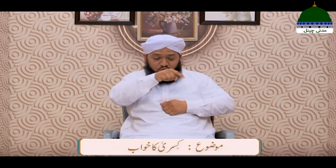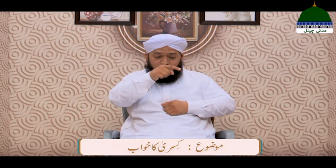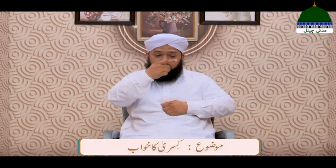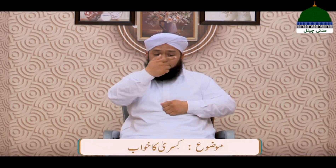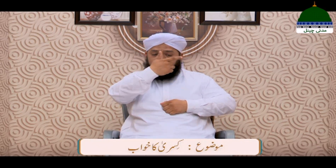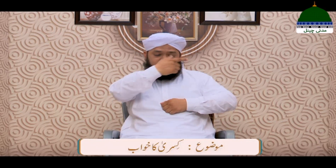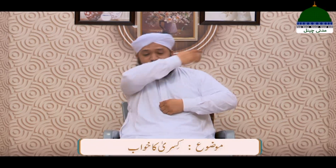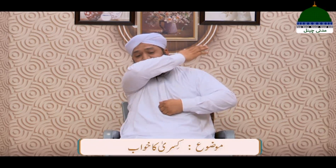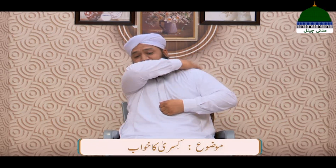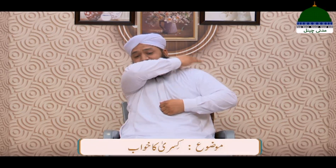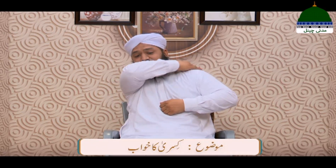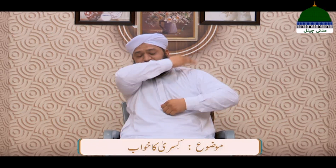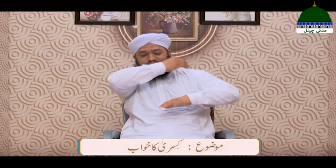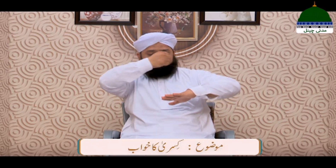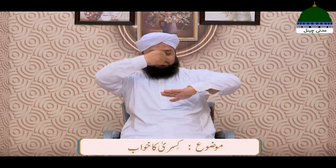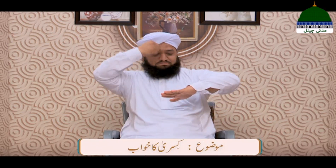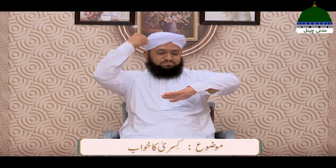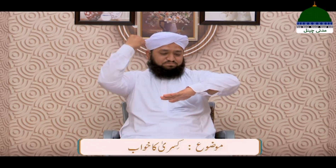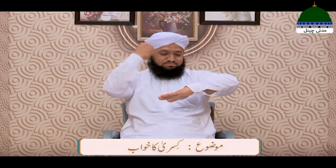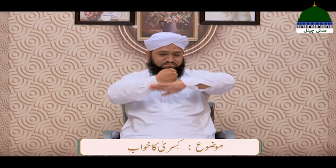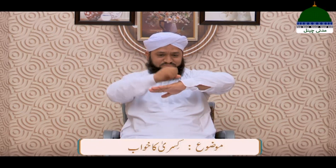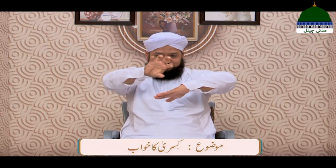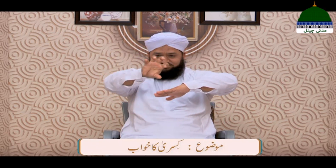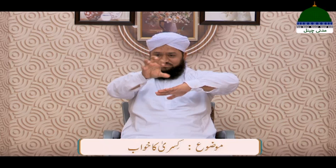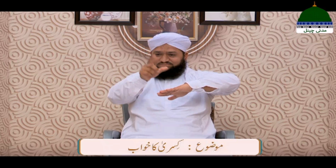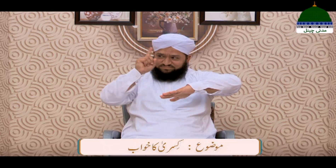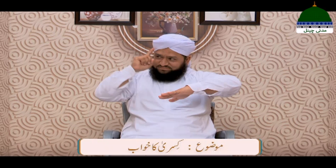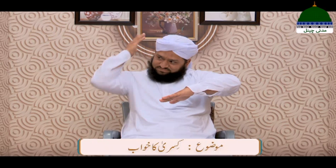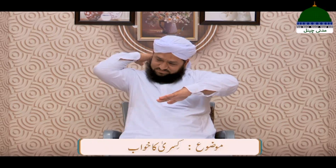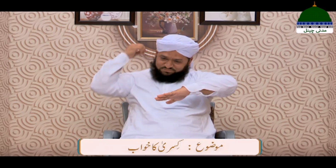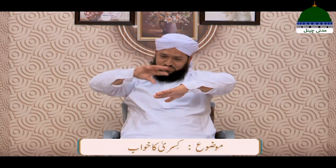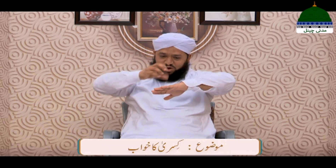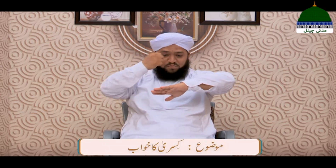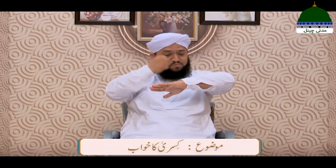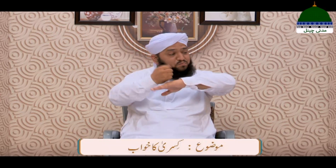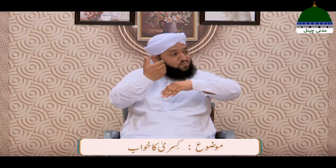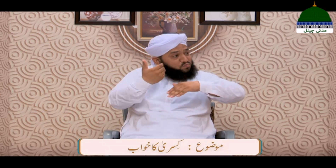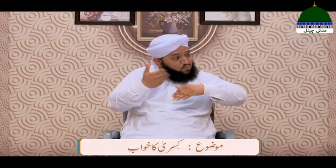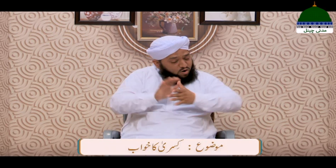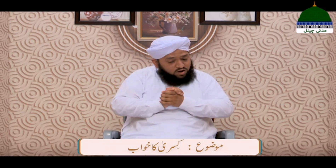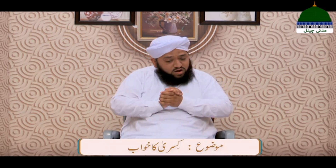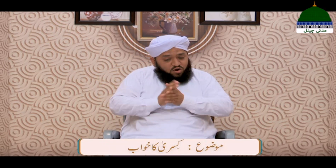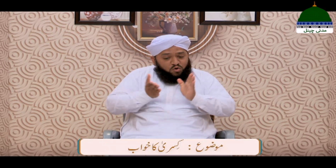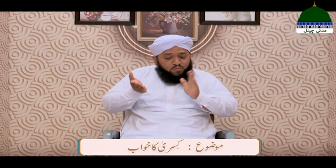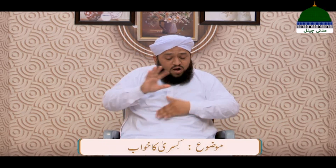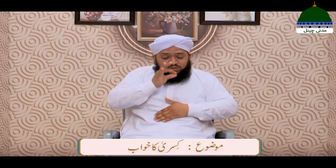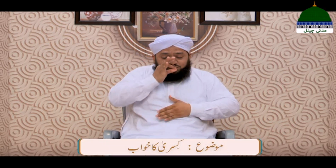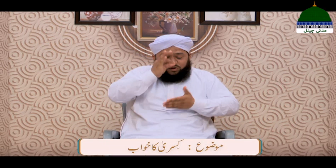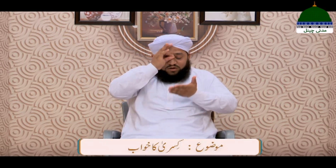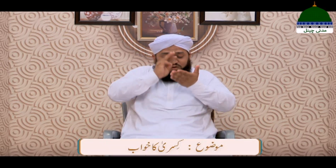کے دونوں کندھوں کے درمیان مہر نبوت لگا دی۔ پھر حضور صلی اللہ علیہ وآلہ